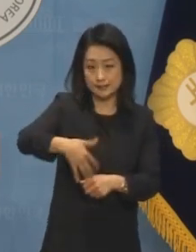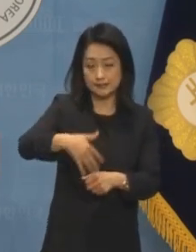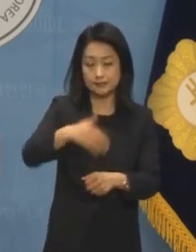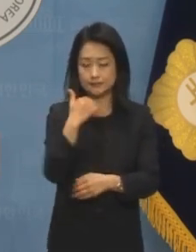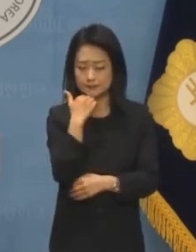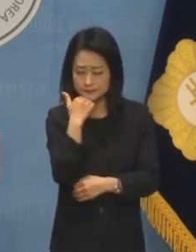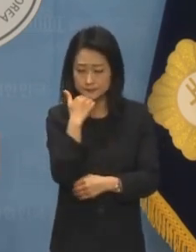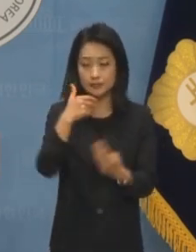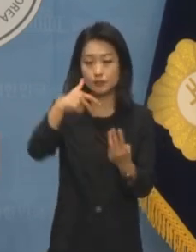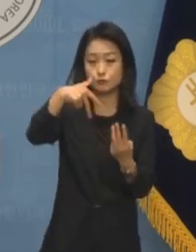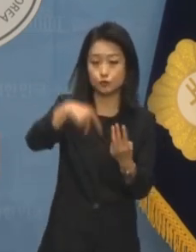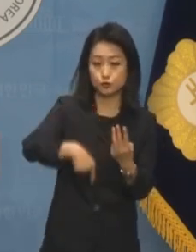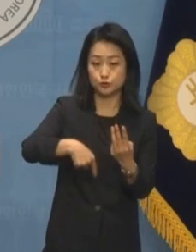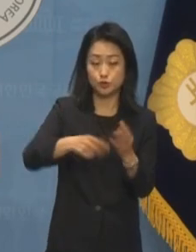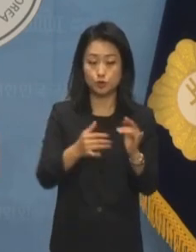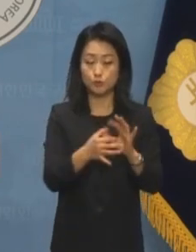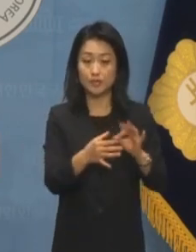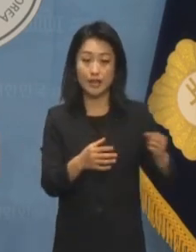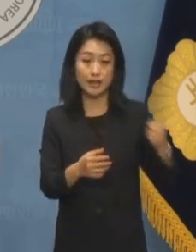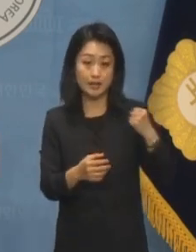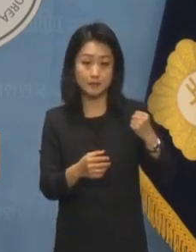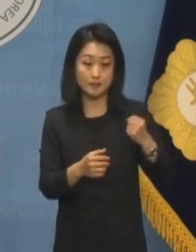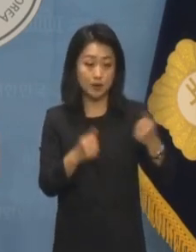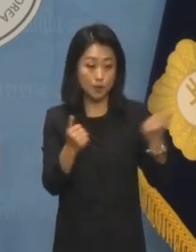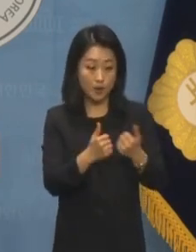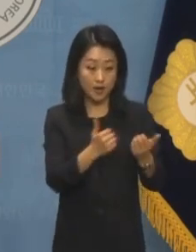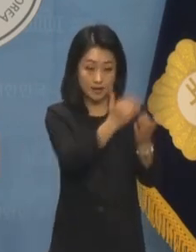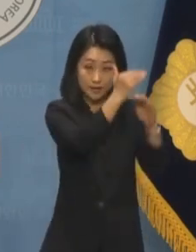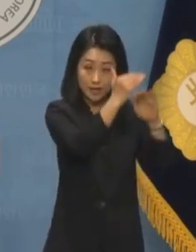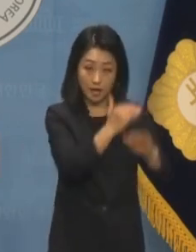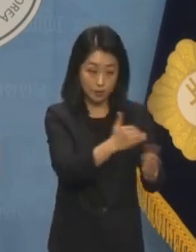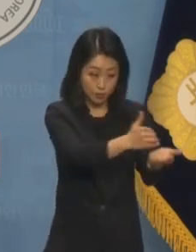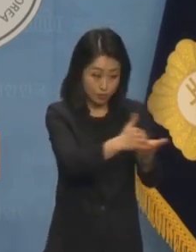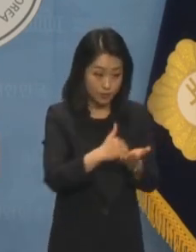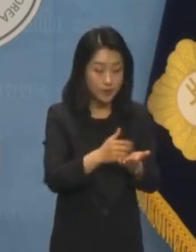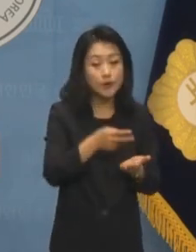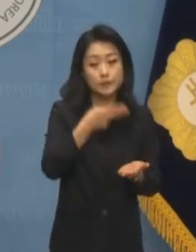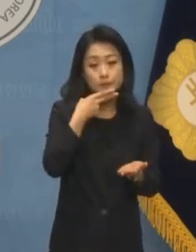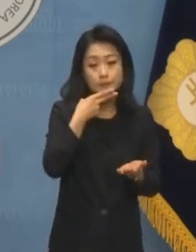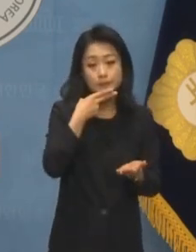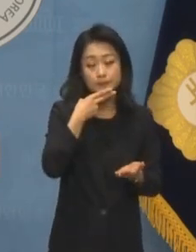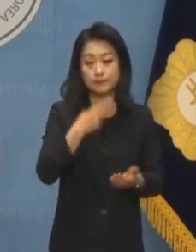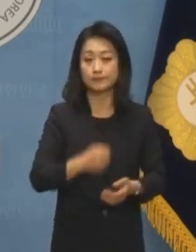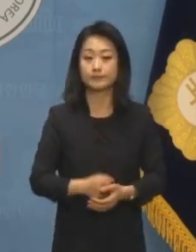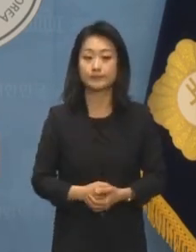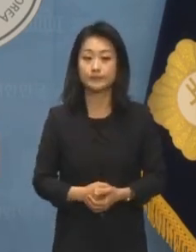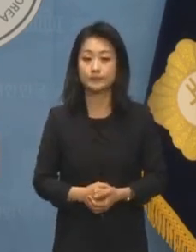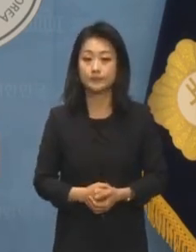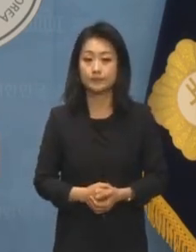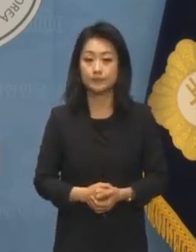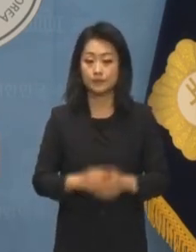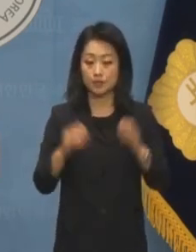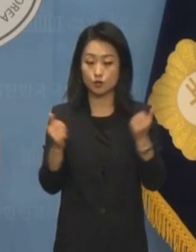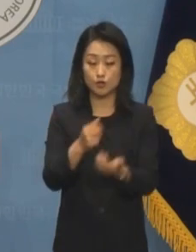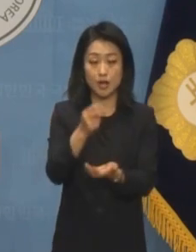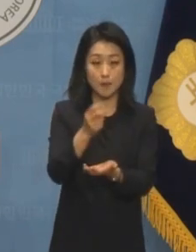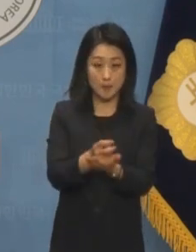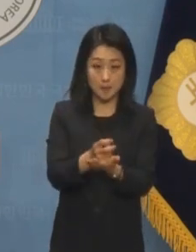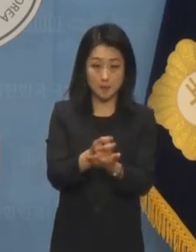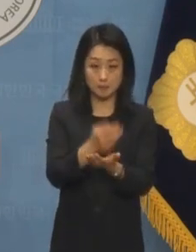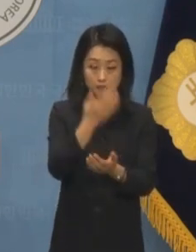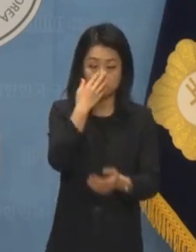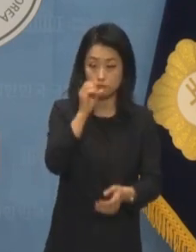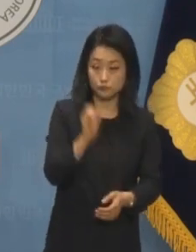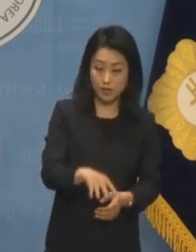있습니다. 국민의힘은 협의안조차 가져오지 않고 있습니다. 국회법은 안중에도